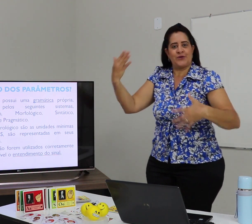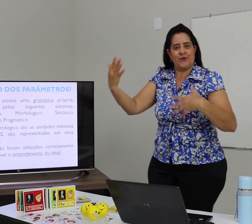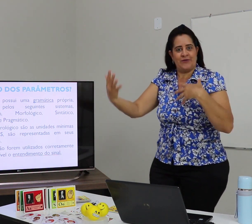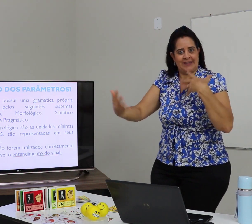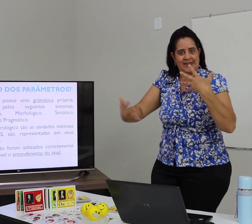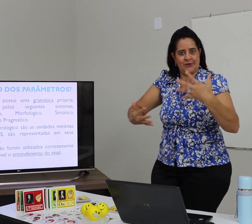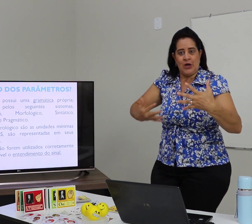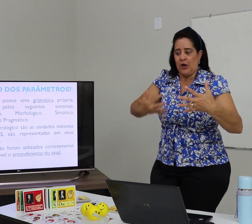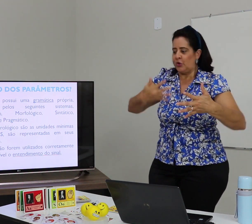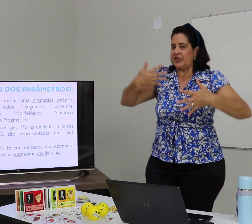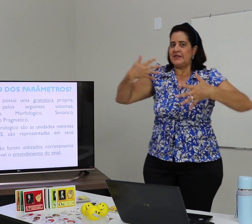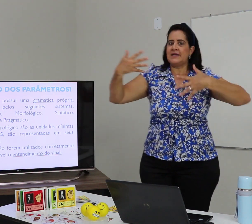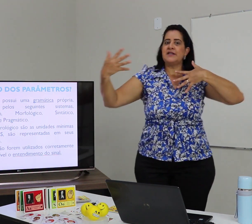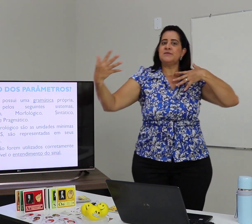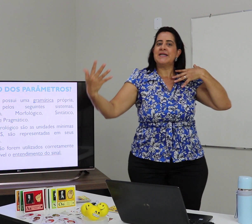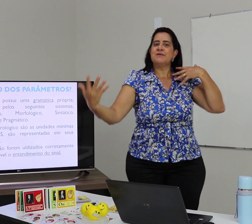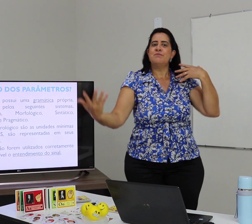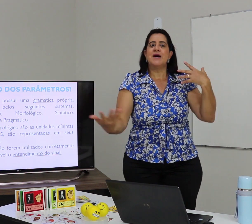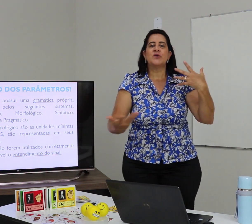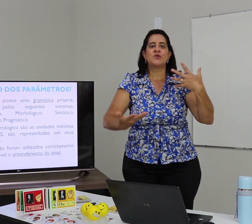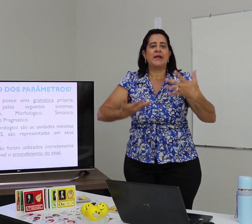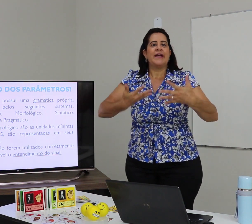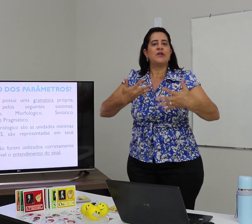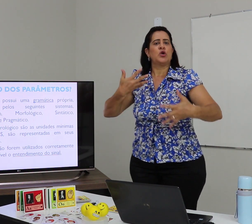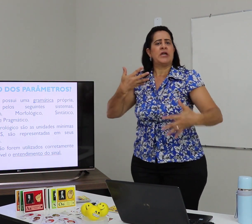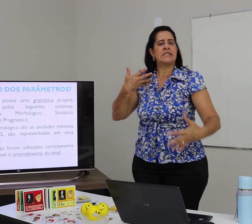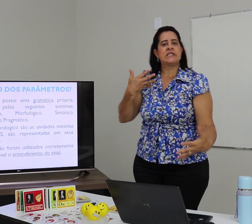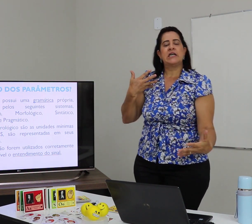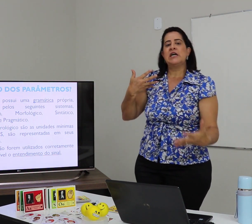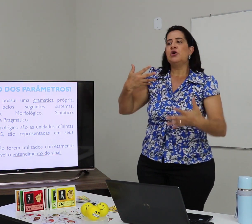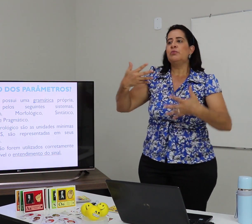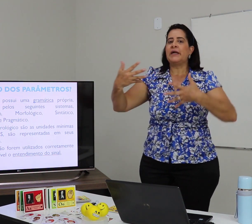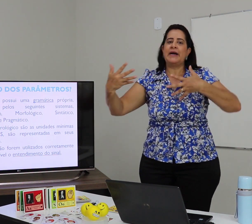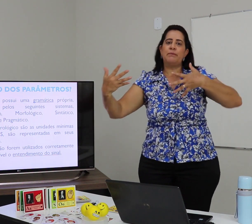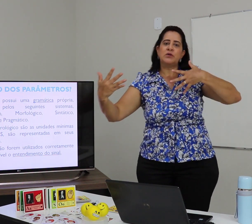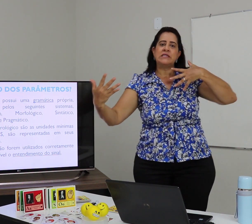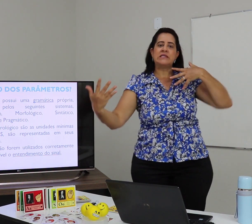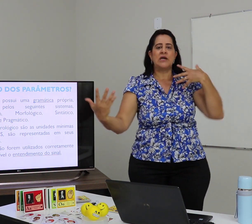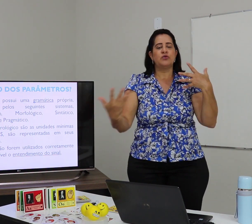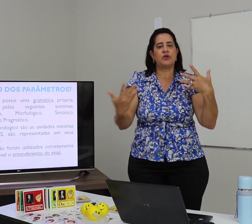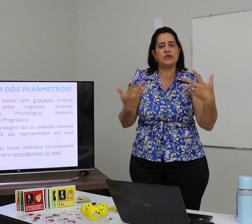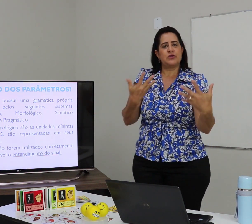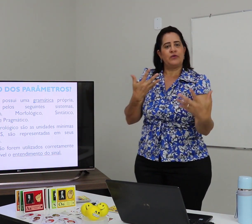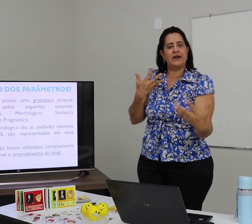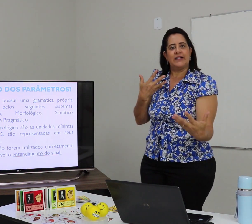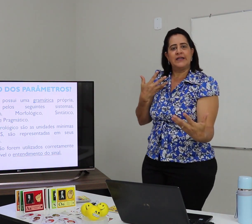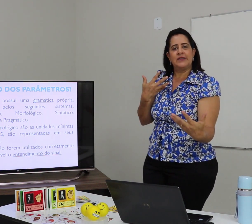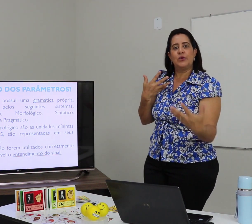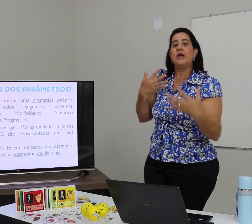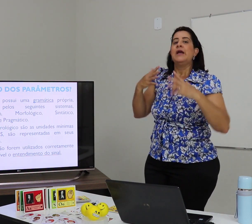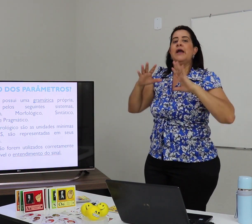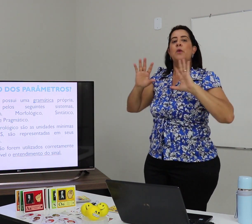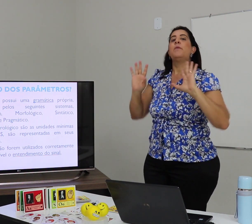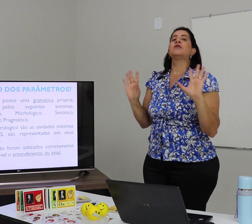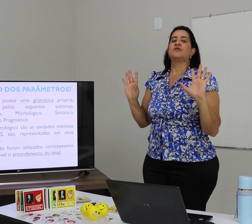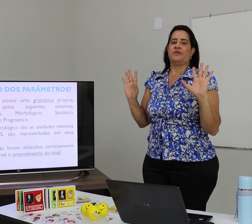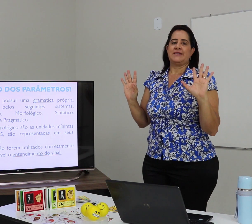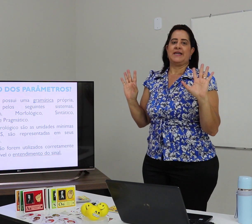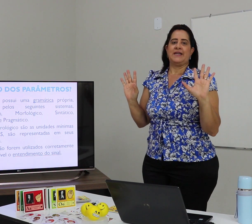estou falando, utilizando as minhas mãos para dar entonação, para dar a posição do que eu estou falando. Eu posso fazer